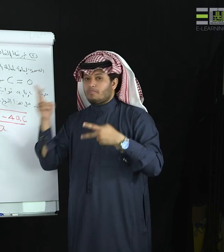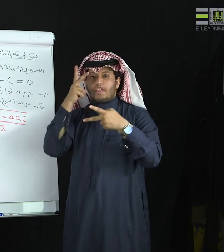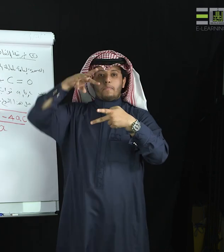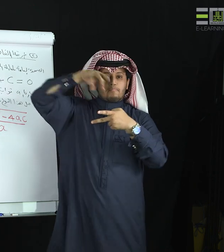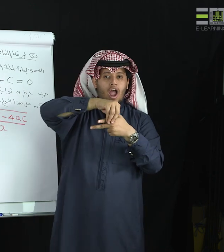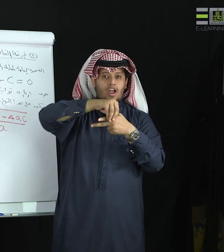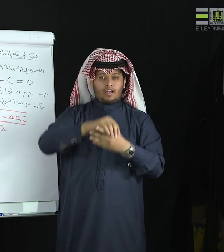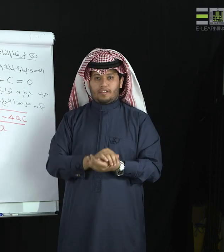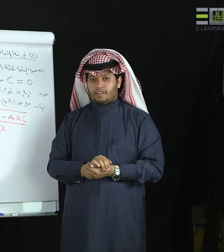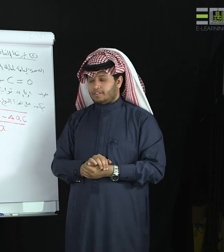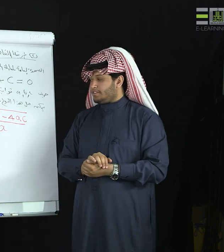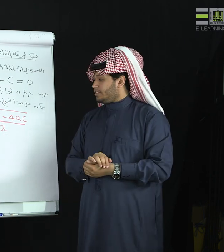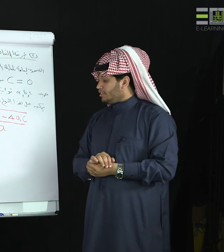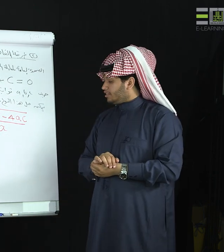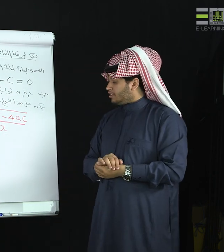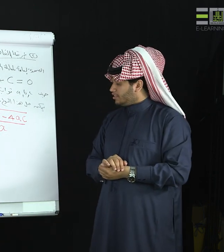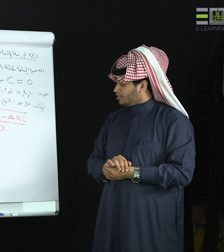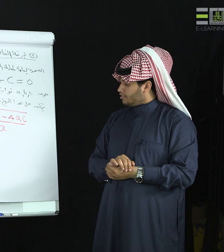سالبة.